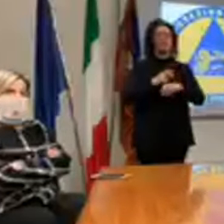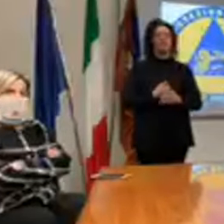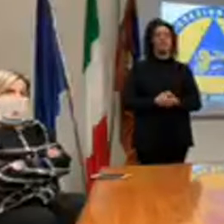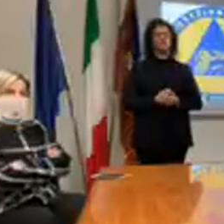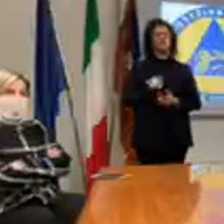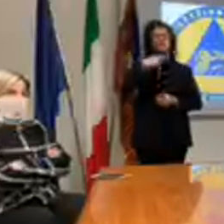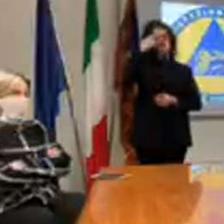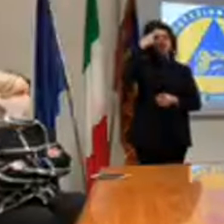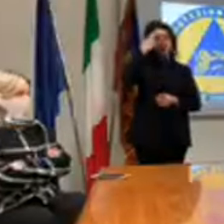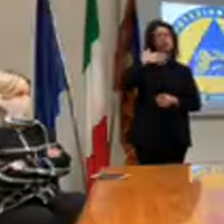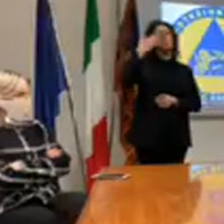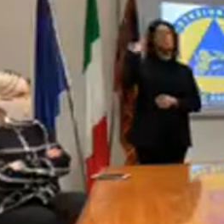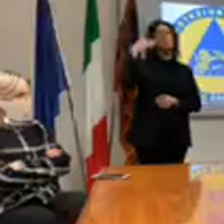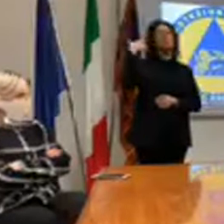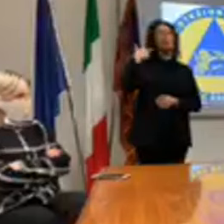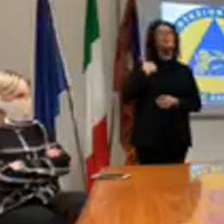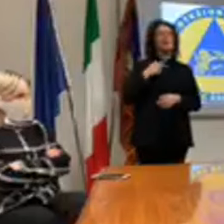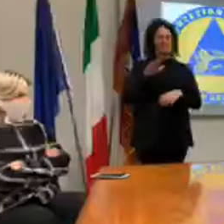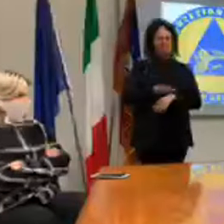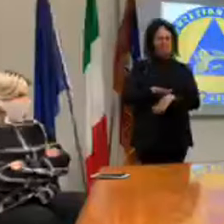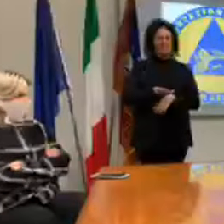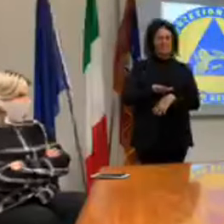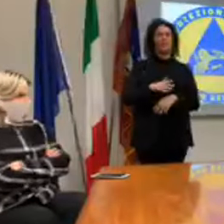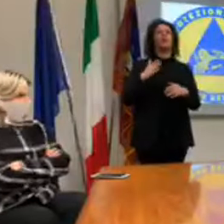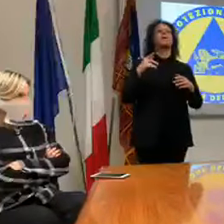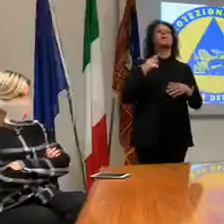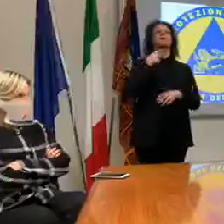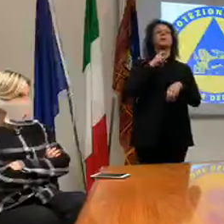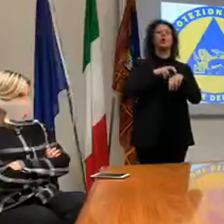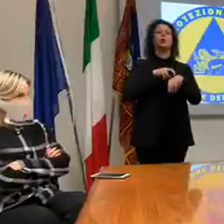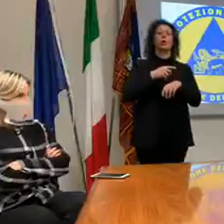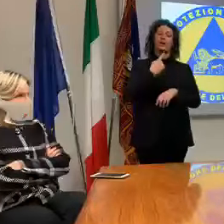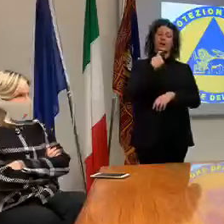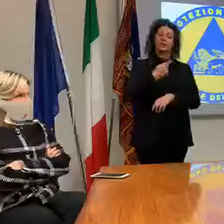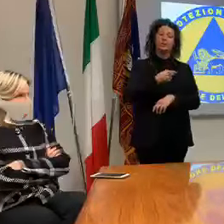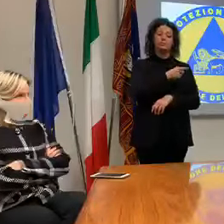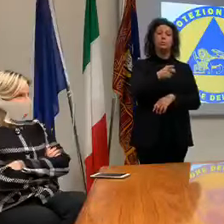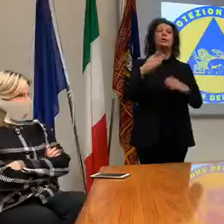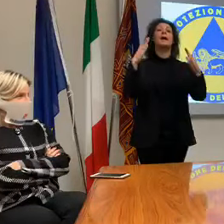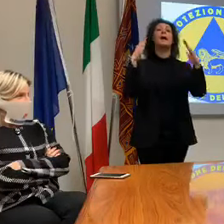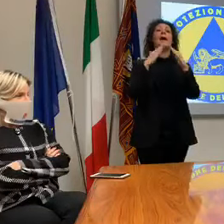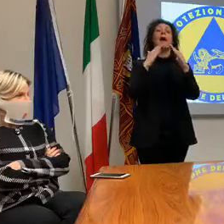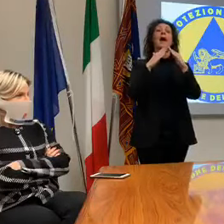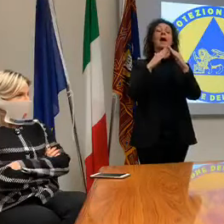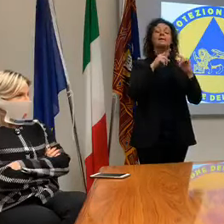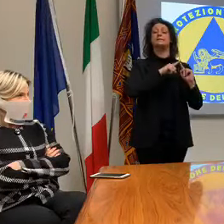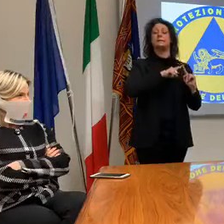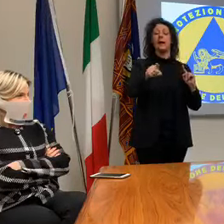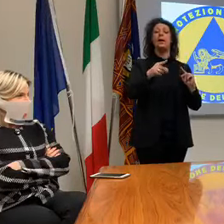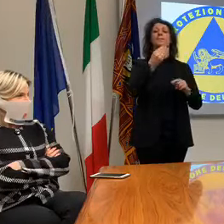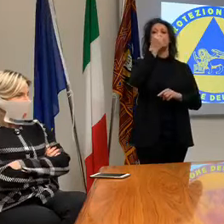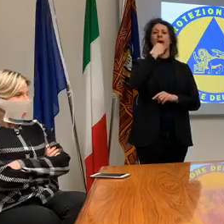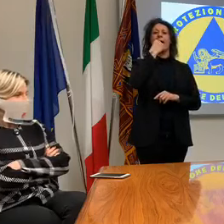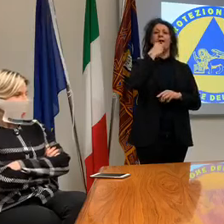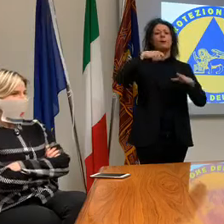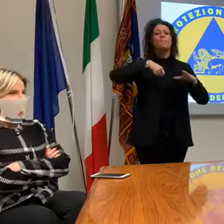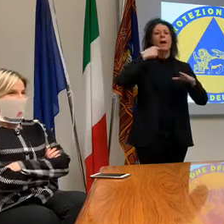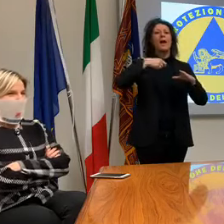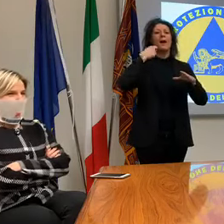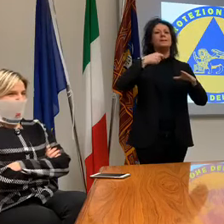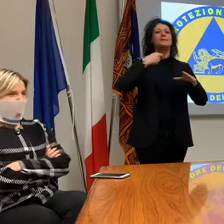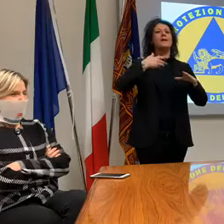Medico, diceva stai dentro a casa e mangi in bianco. E tu non è che andavi a casa a mangiare la pasta con ragù, ti veniva da piangere a vedere la pasta in bianco,